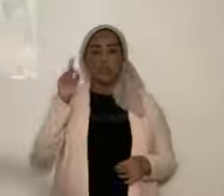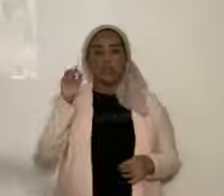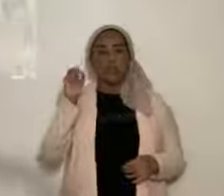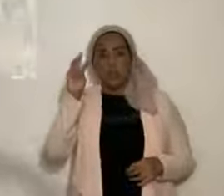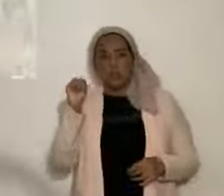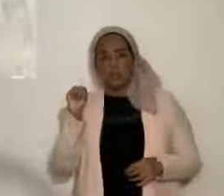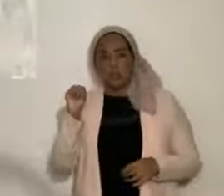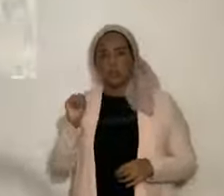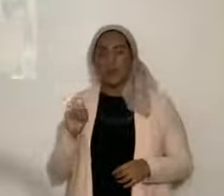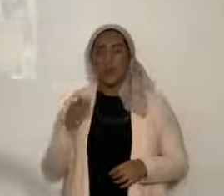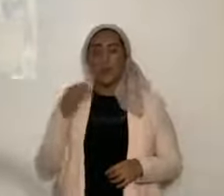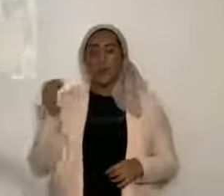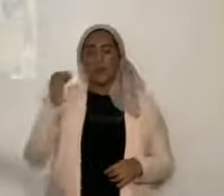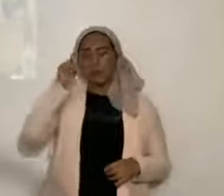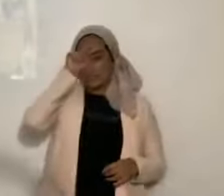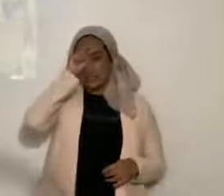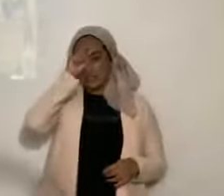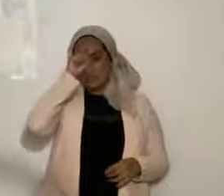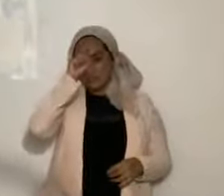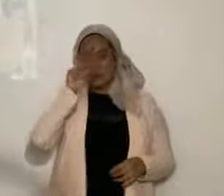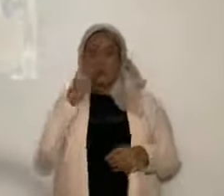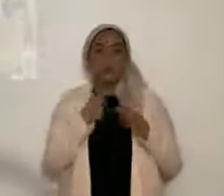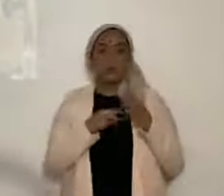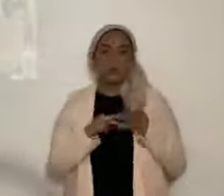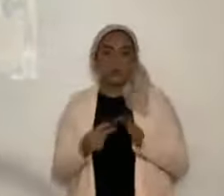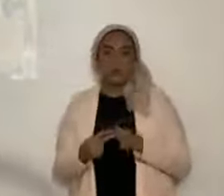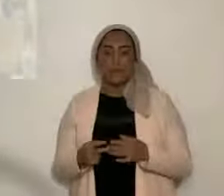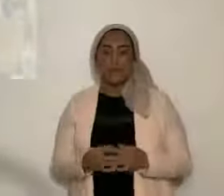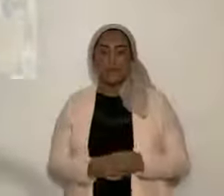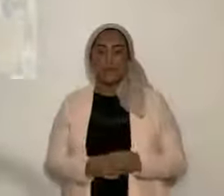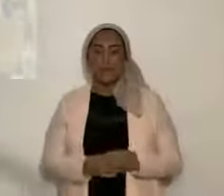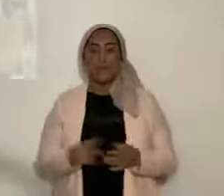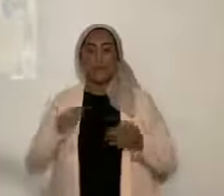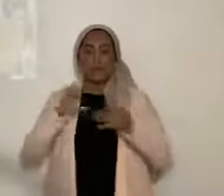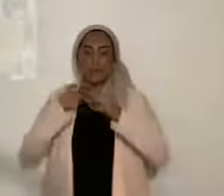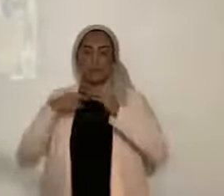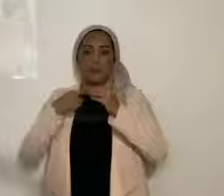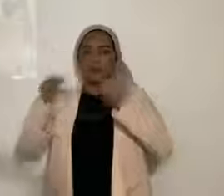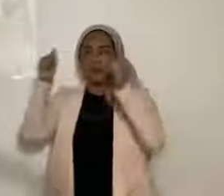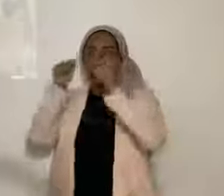refiere? Y a Egipto, ¿a qué se refiere? A la idolatría.